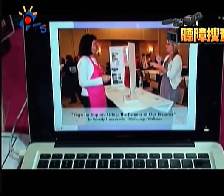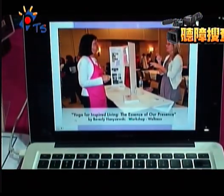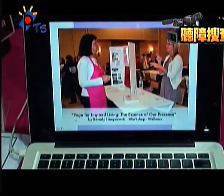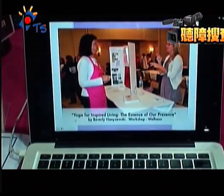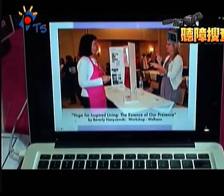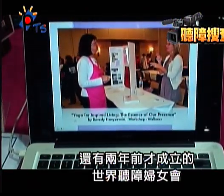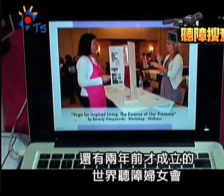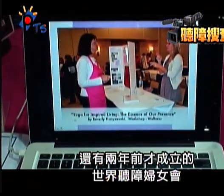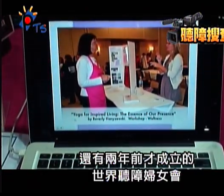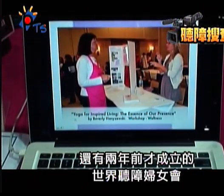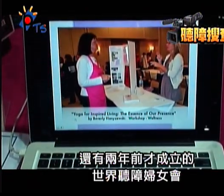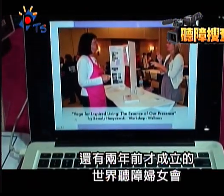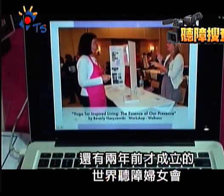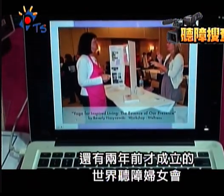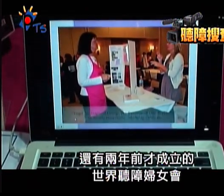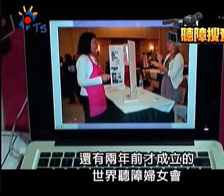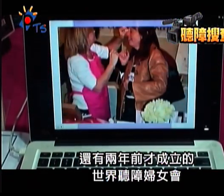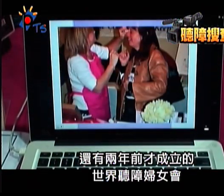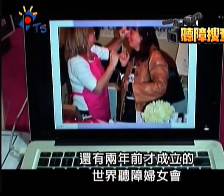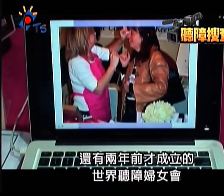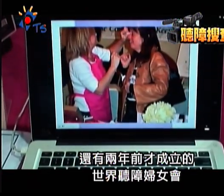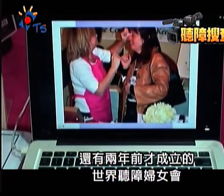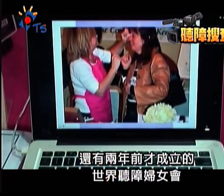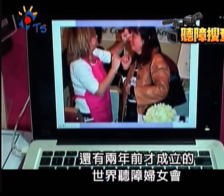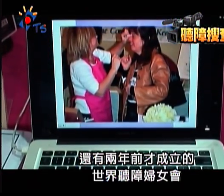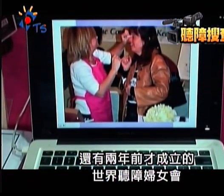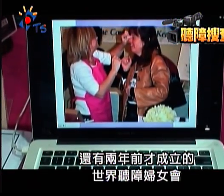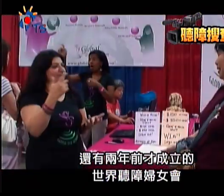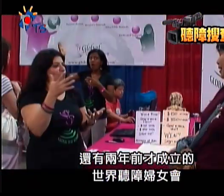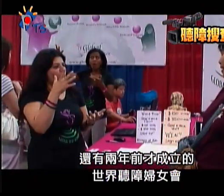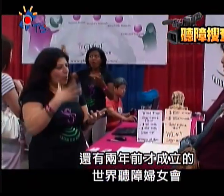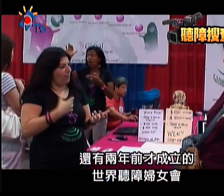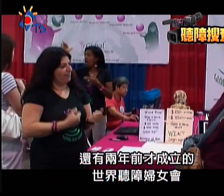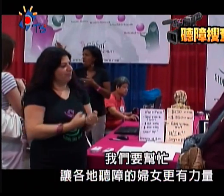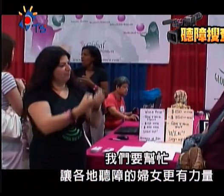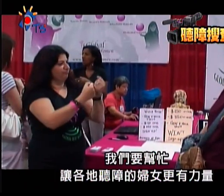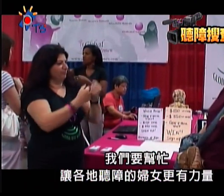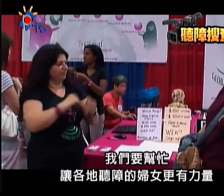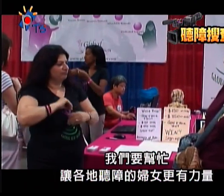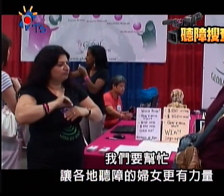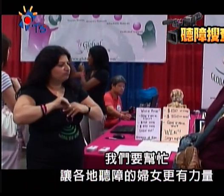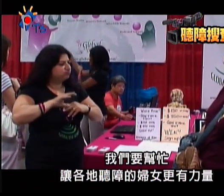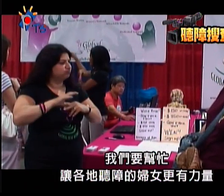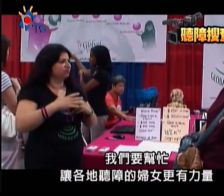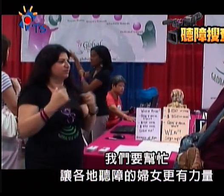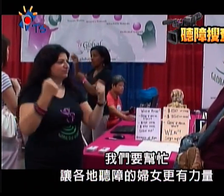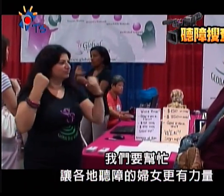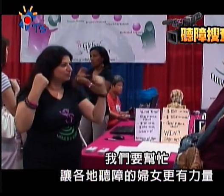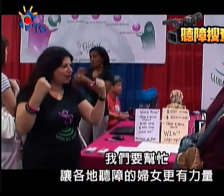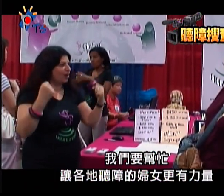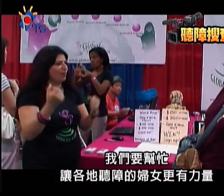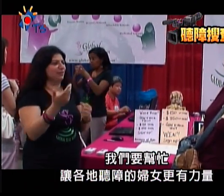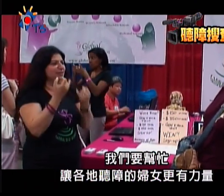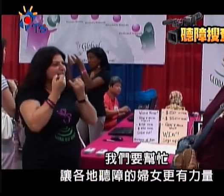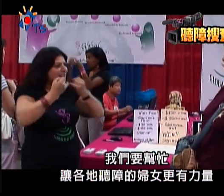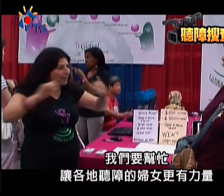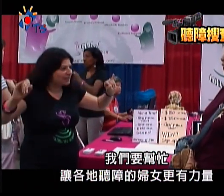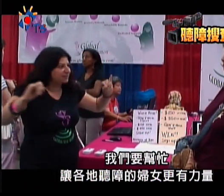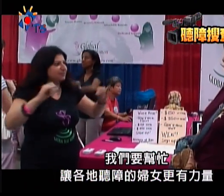还有2年前才成立的世界听障妇女会， 我们要帮忙让各地听障的妇女更有力量，